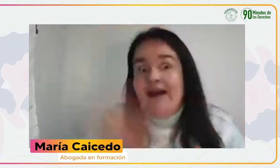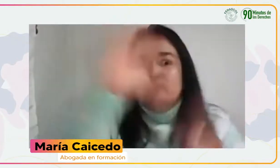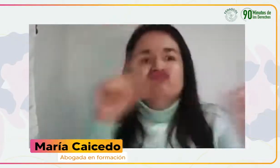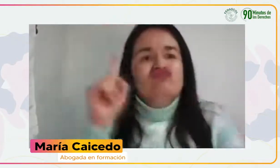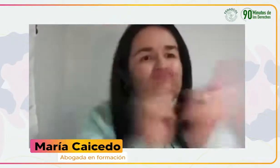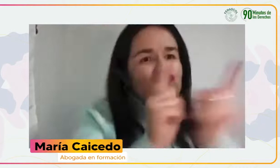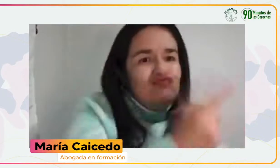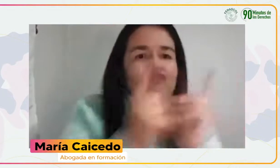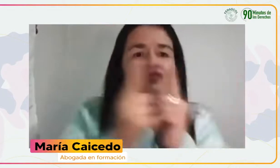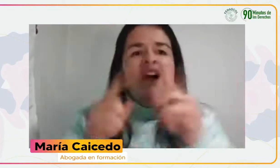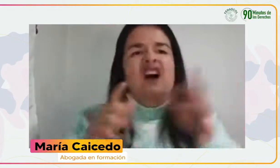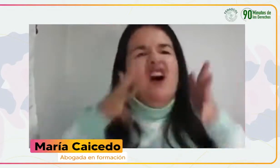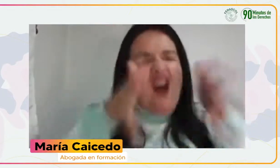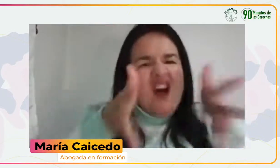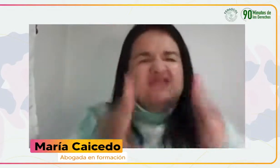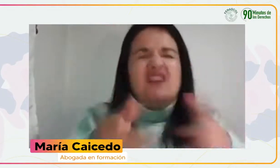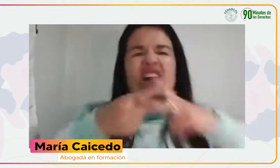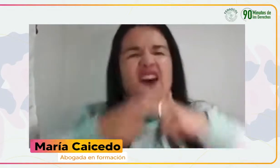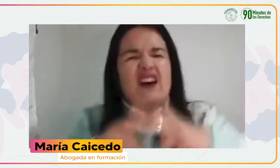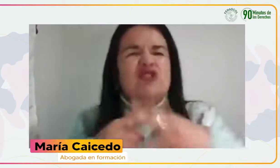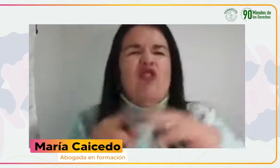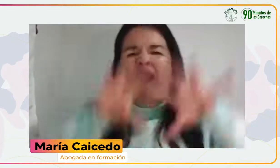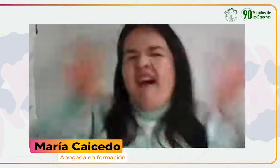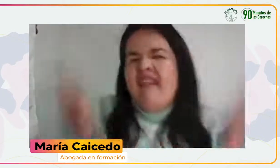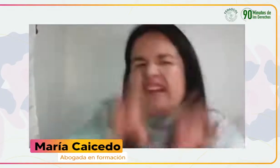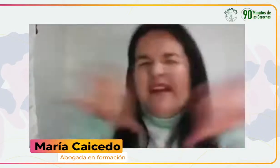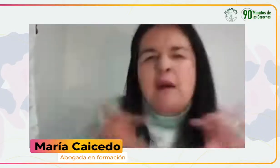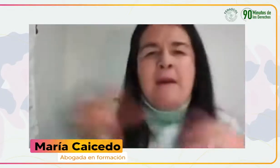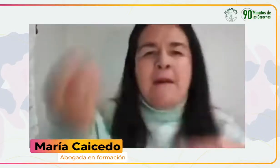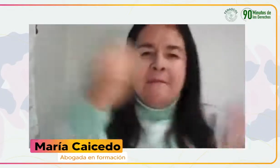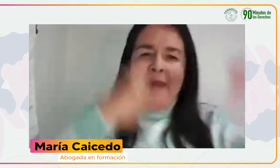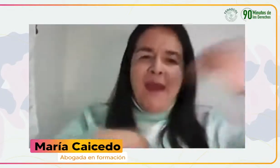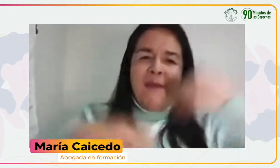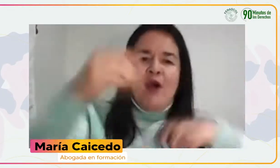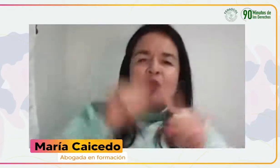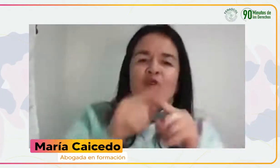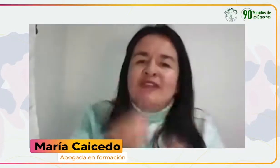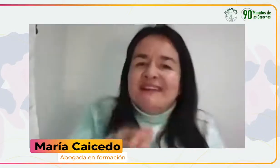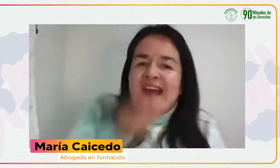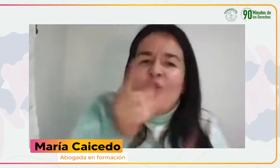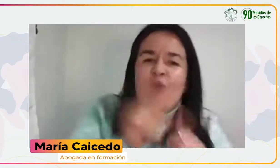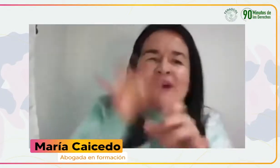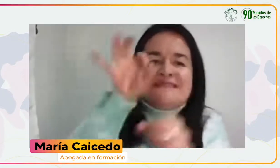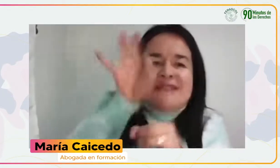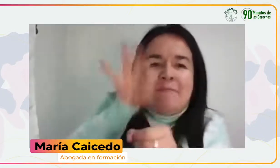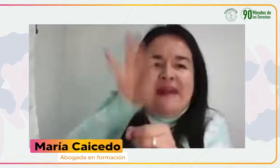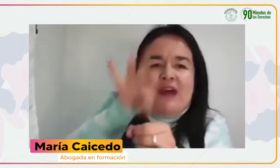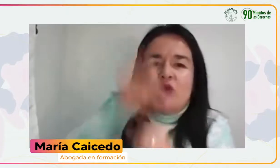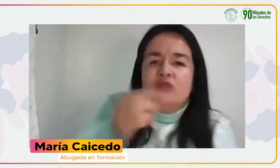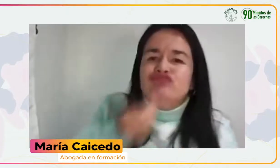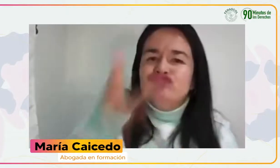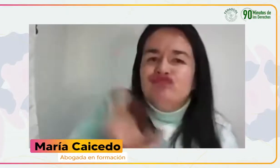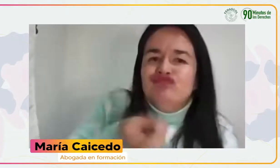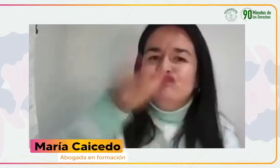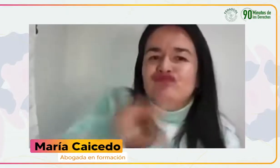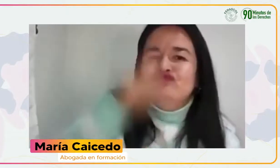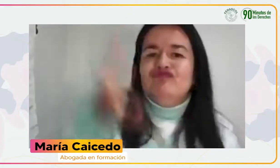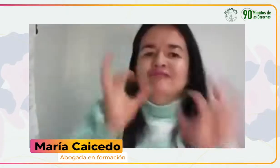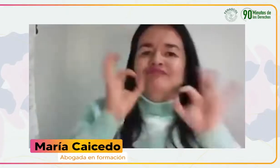las mujeres sordas, charlar, capacitarnos, recibir talleres, alimentarnos de todo esto, y